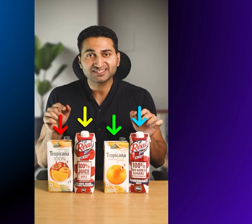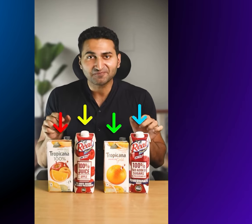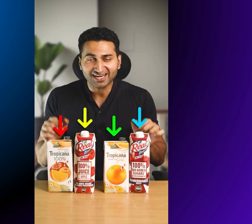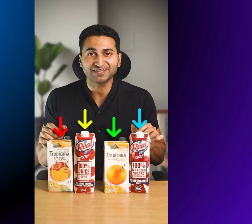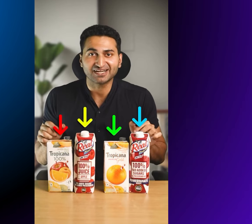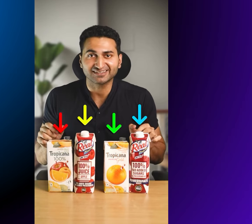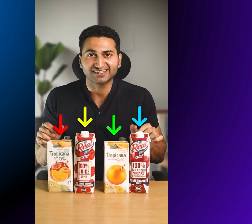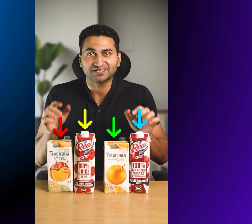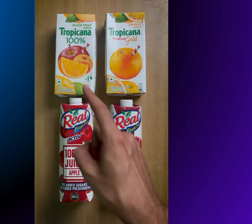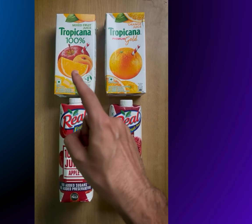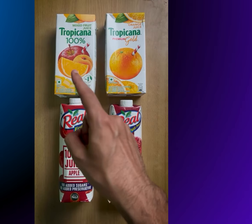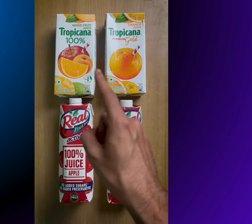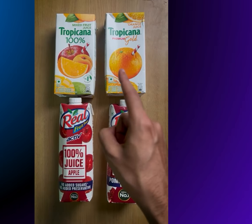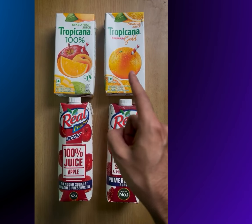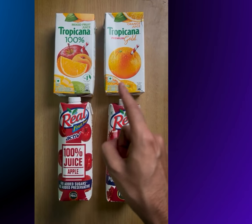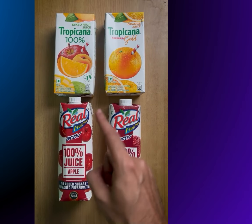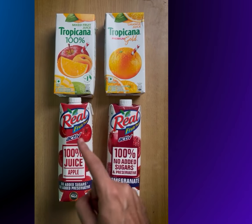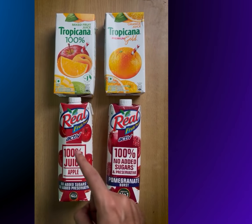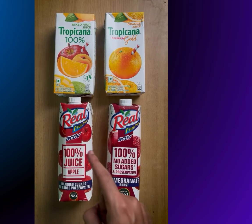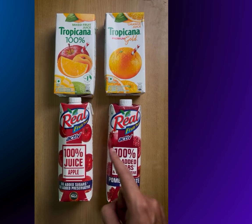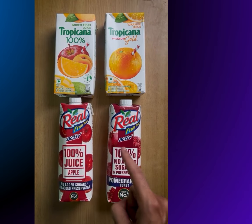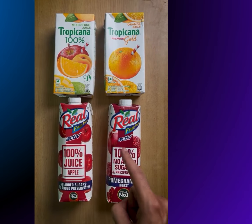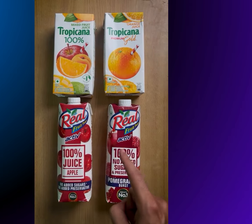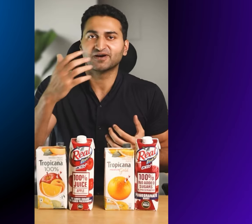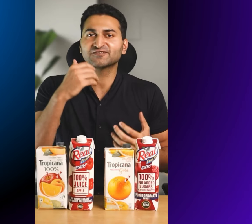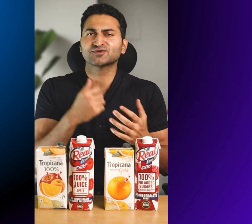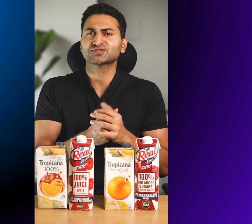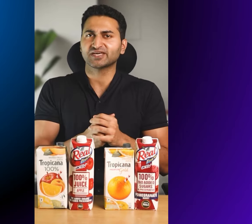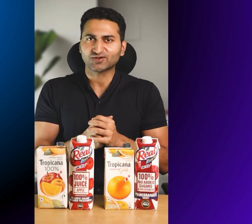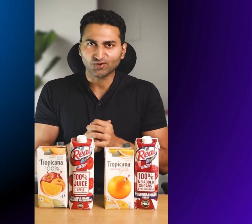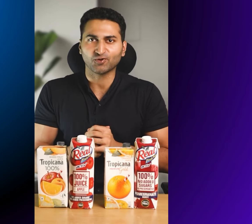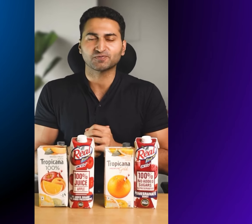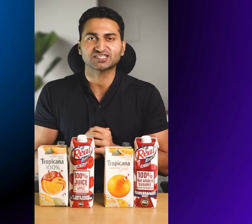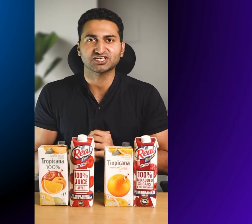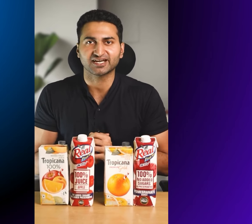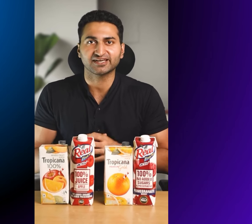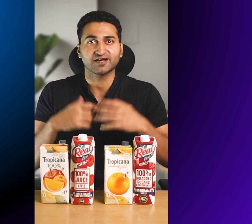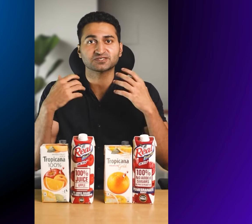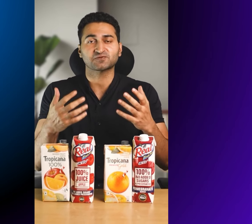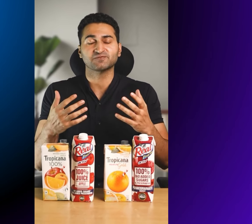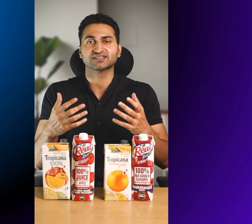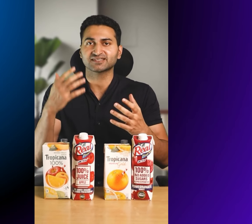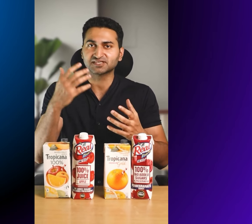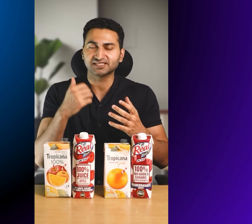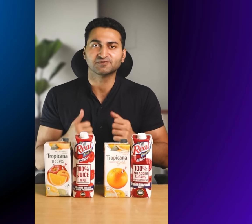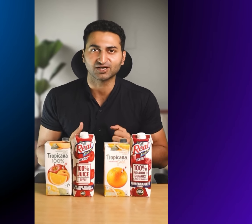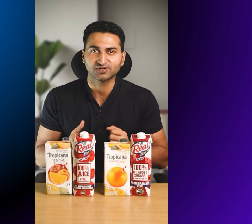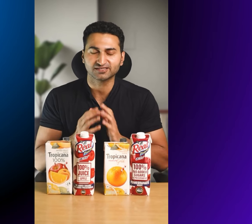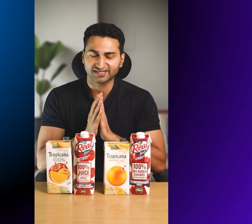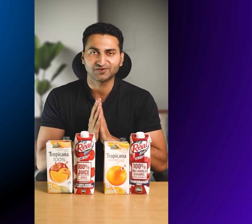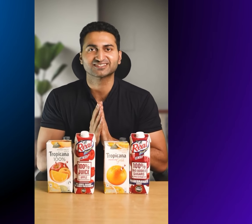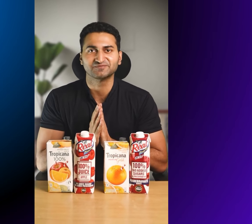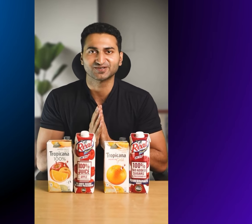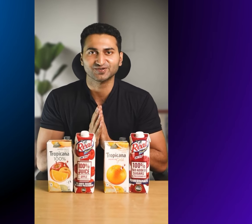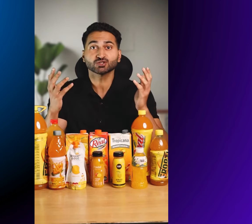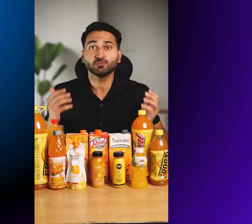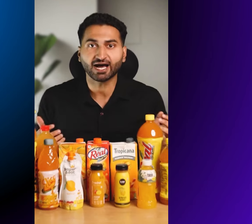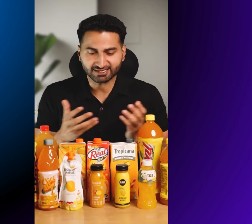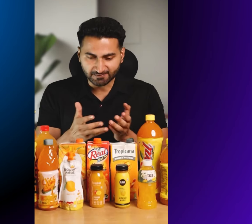संभाल के बैठा था कि जब ये चेंज आए तो हम मिलकर सेलिब्रेट कर सकें। बाय द वे दोस्तों, एक और बहुत बड़ा चेंज आया है, आप सबकी मदद से जल्दी ही बताऊंगा। धन्यवाद सभी। दोस्तों, भारत की बेस्ट